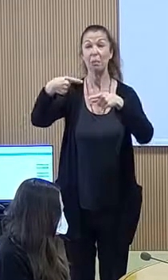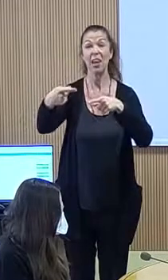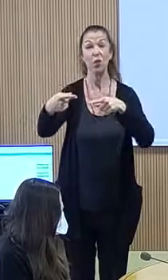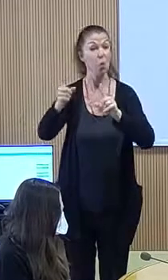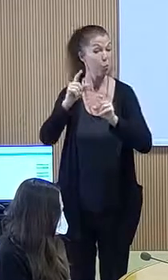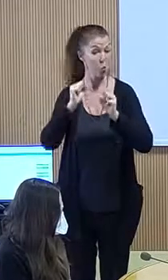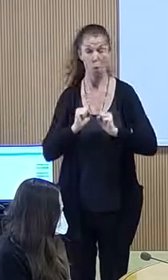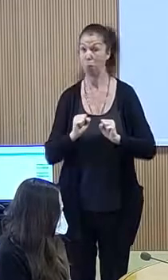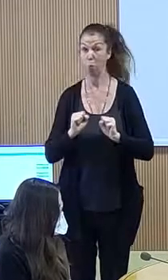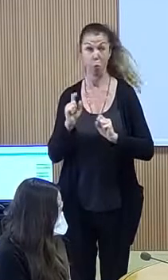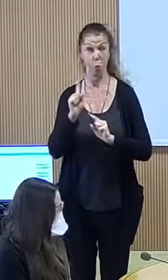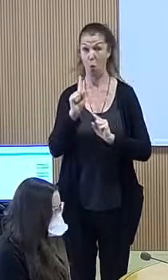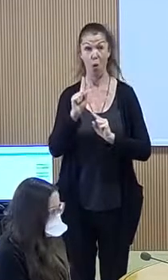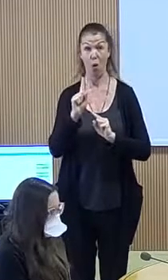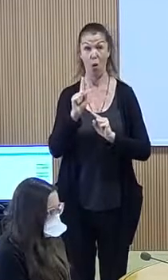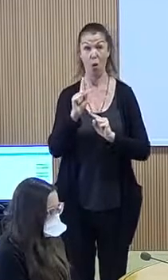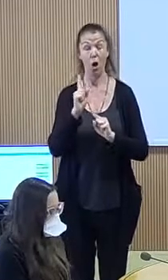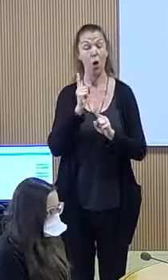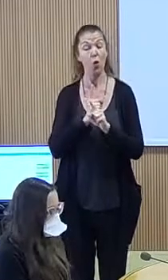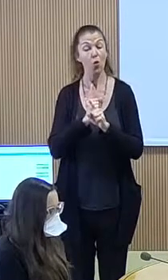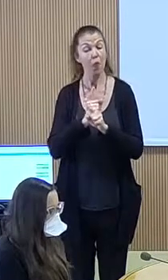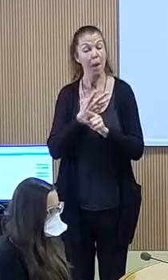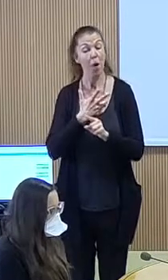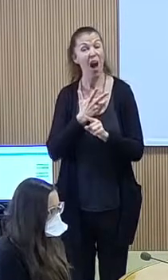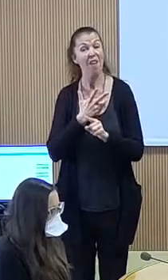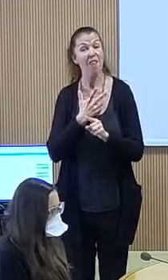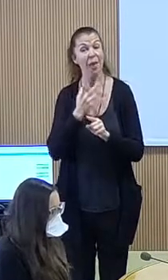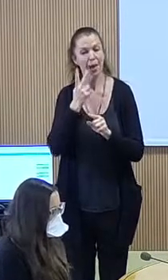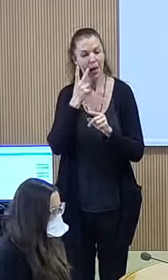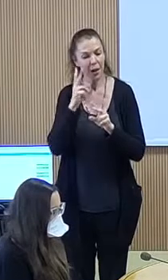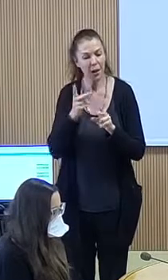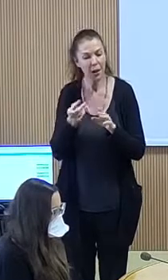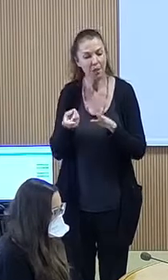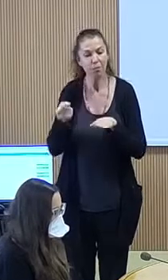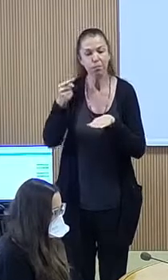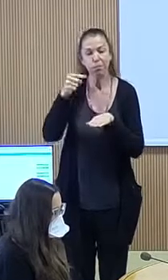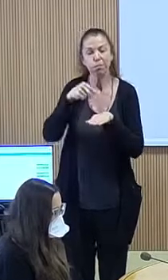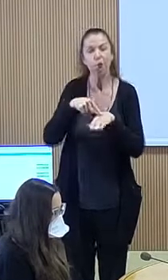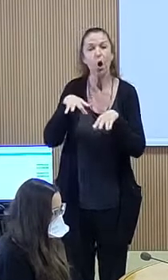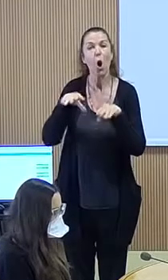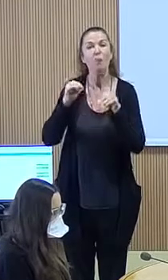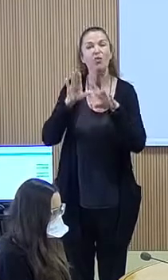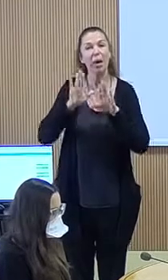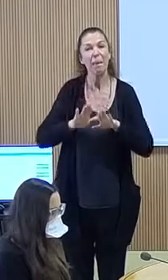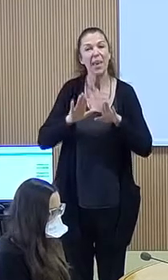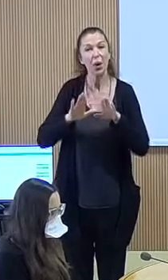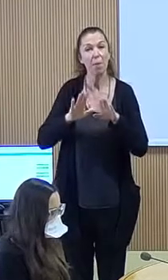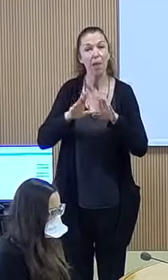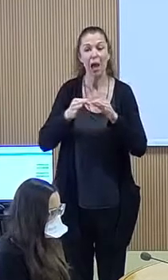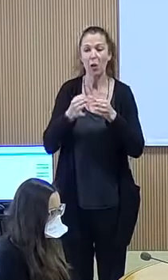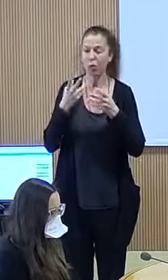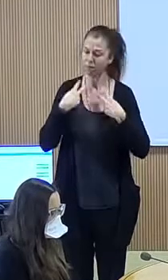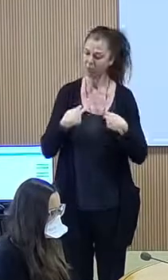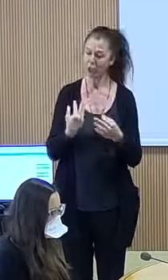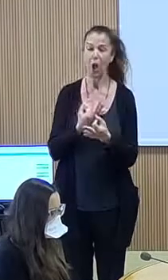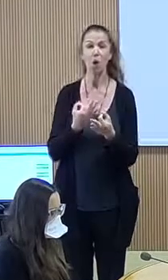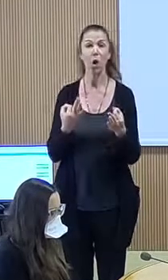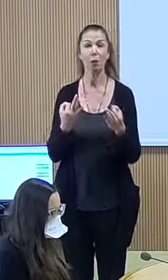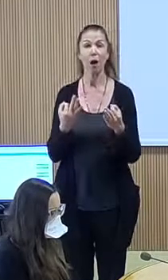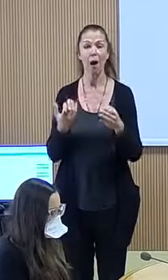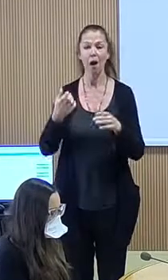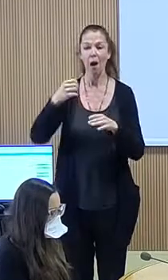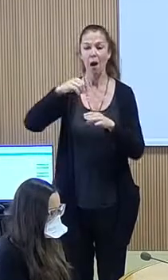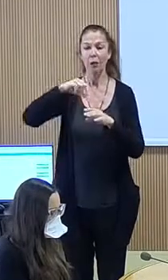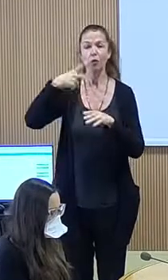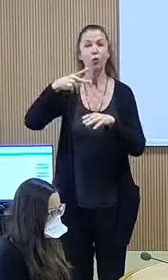di avere nel momento in cui andremo a riprendere gradualmente la nostra normalità delle ricadute che sono determini che vengano